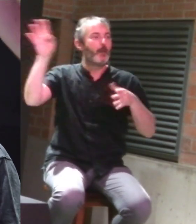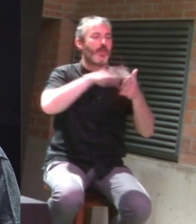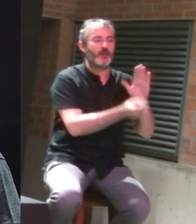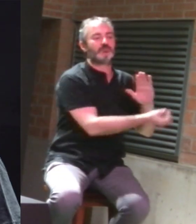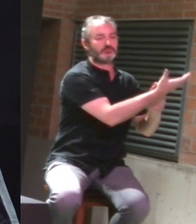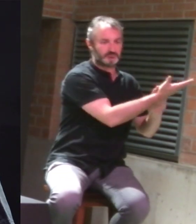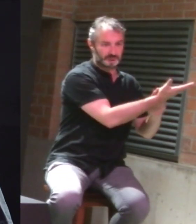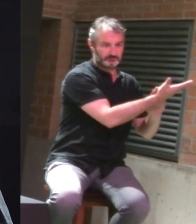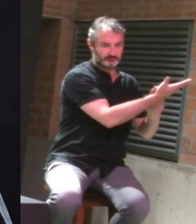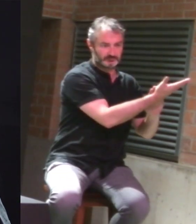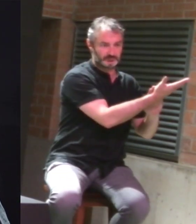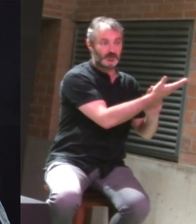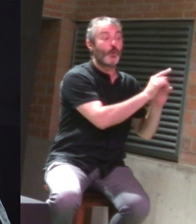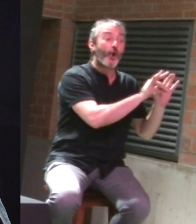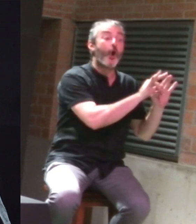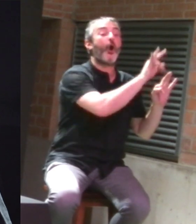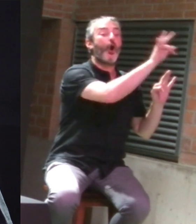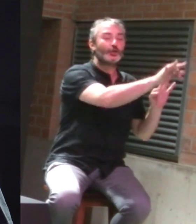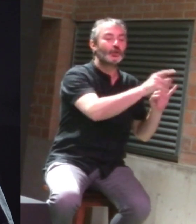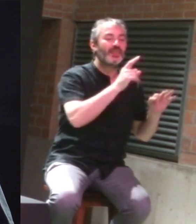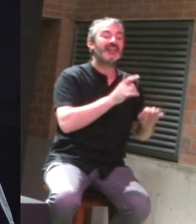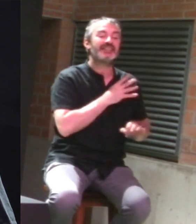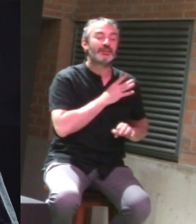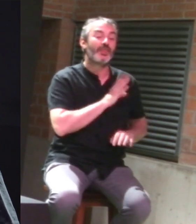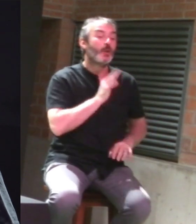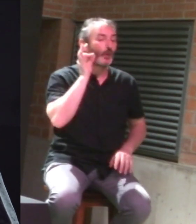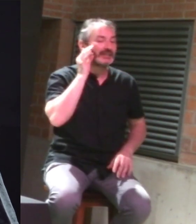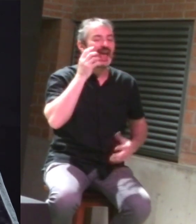1891 y del posterior Sindicato de Mujeres del Arte Fabril en